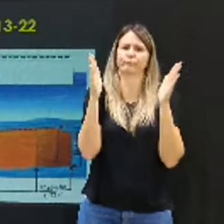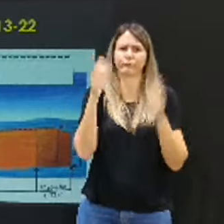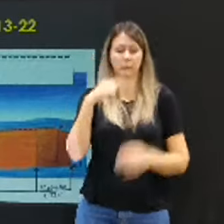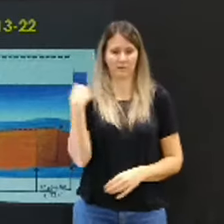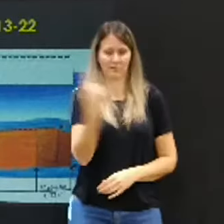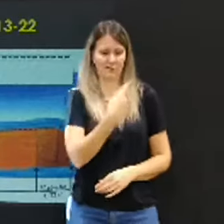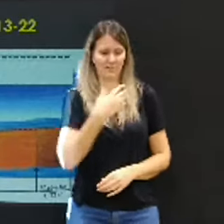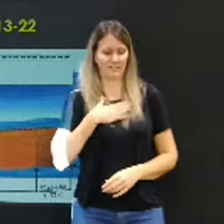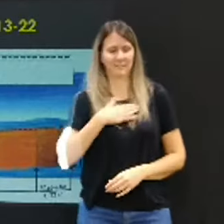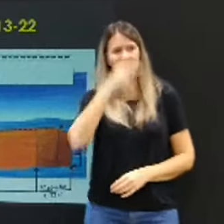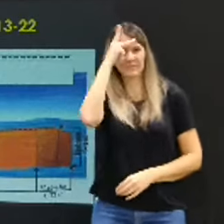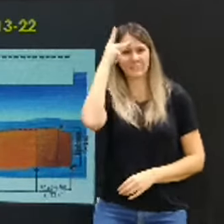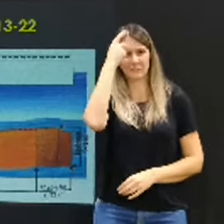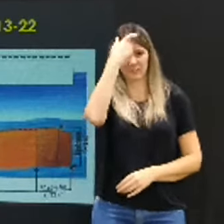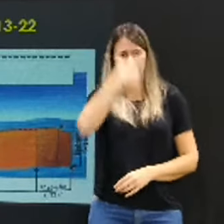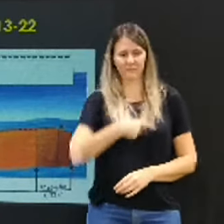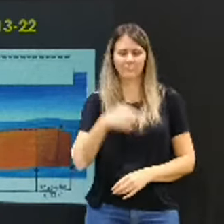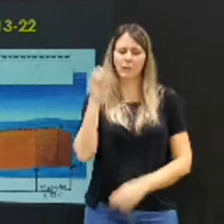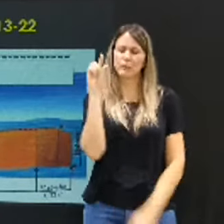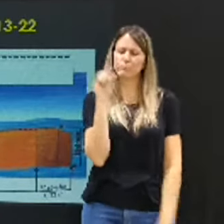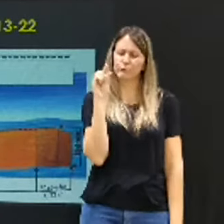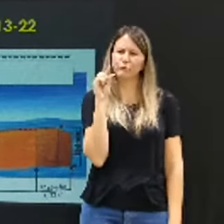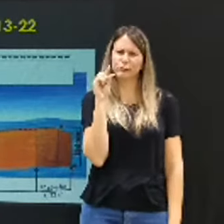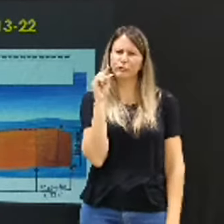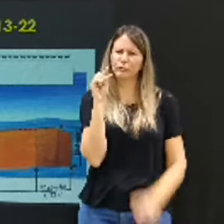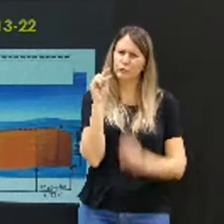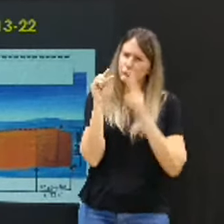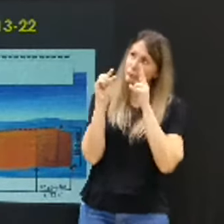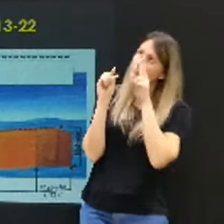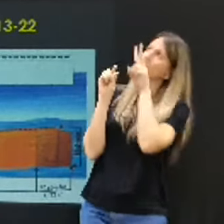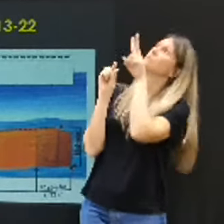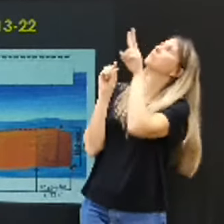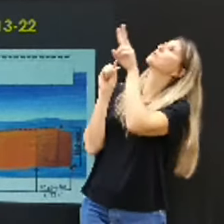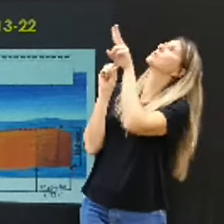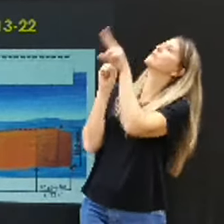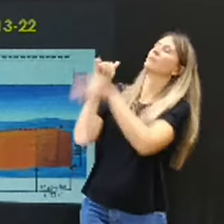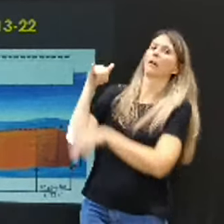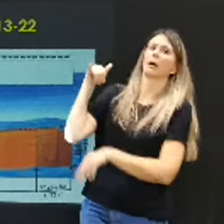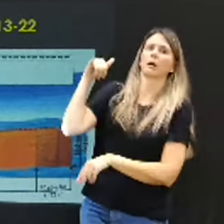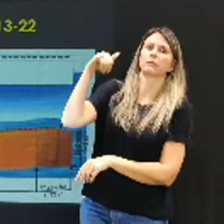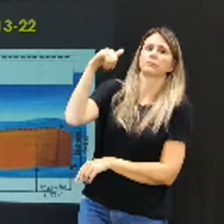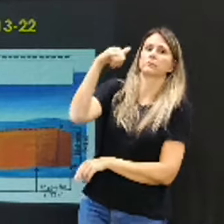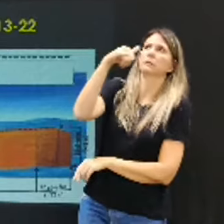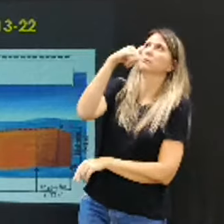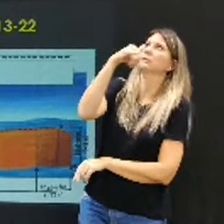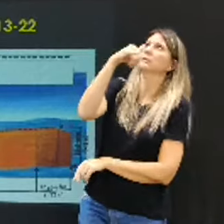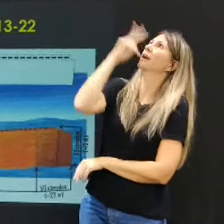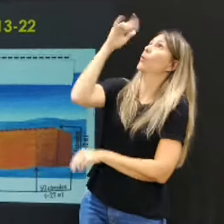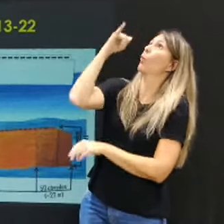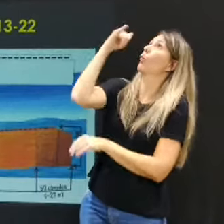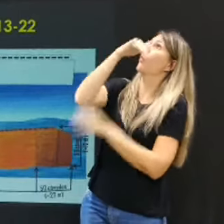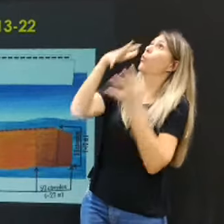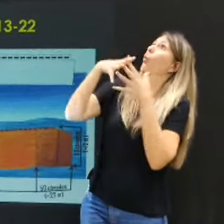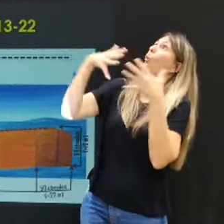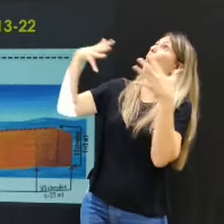coisa, essa dimensão. Por exemplo, eu, né? Eu sou pequenininha diante de tudo que eu vejo. O céu, por exemplo, quando o avião